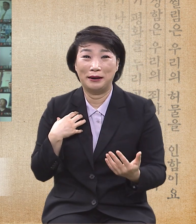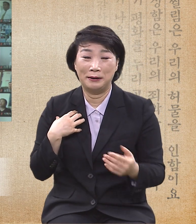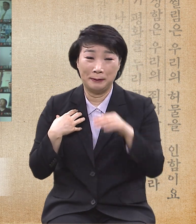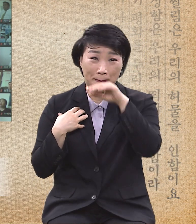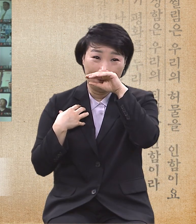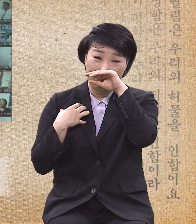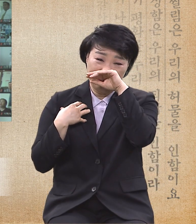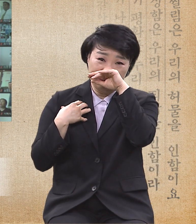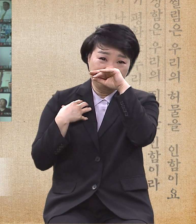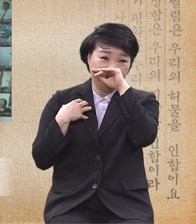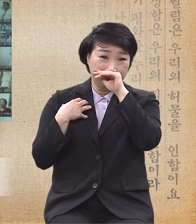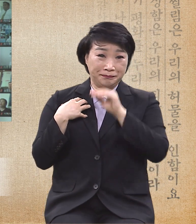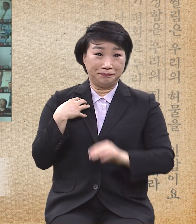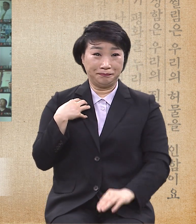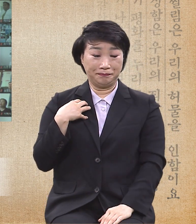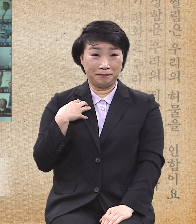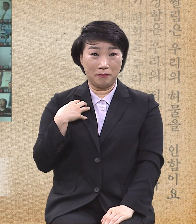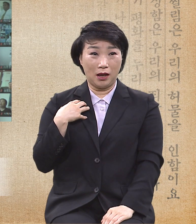응?